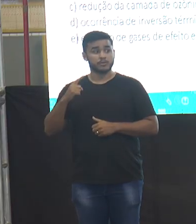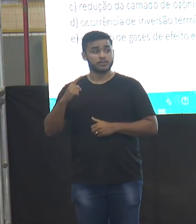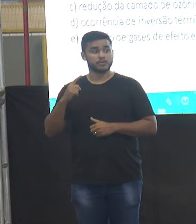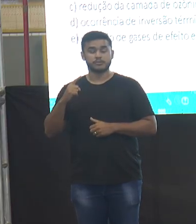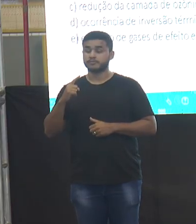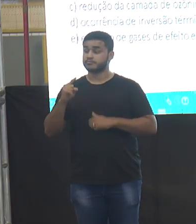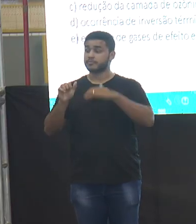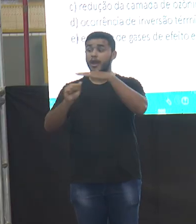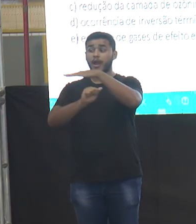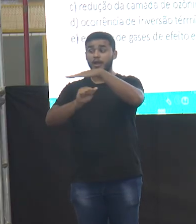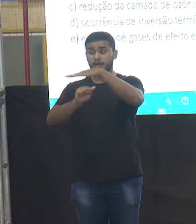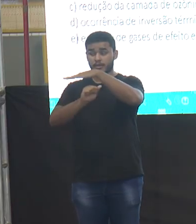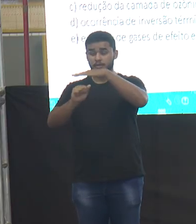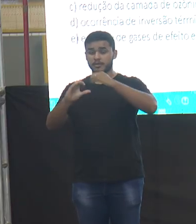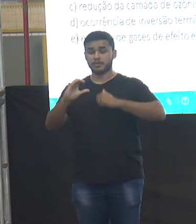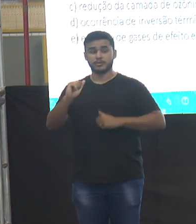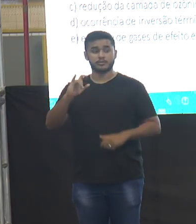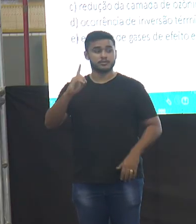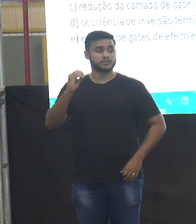ácido.